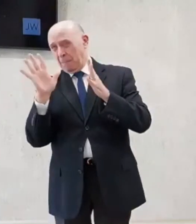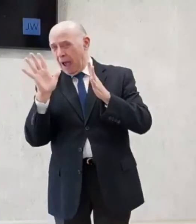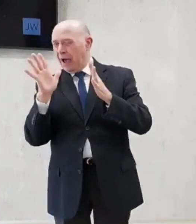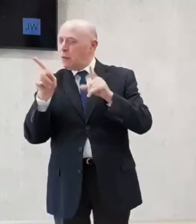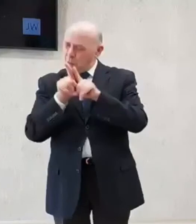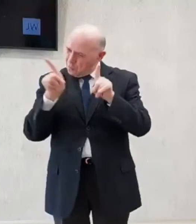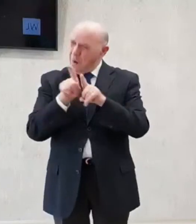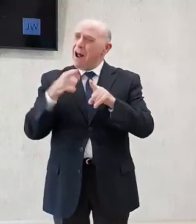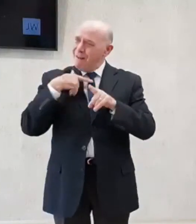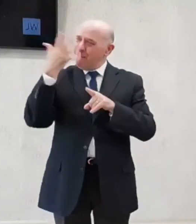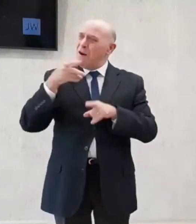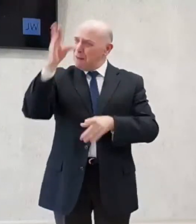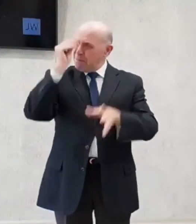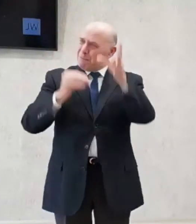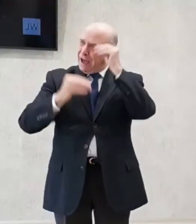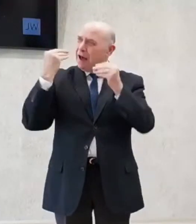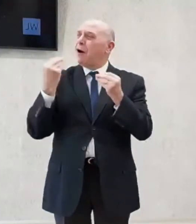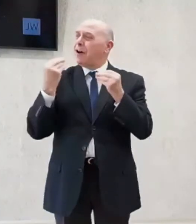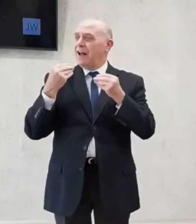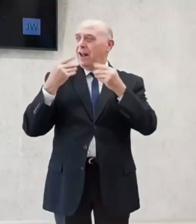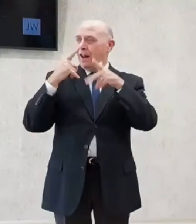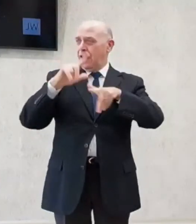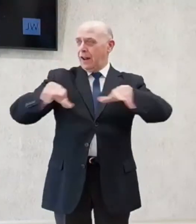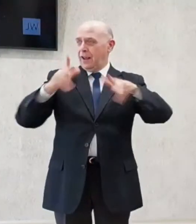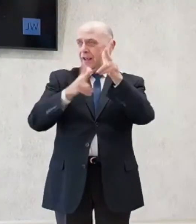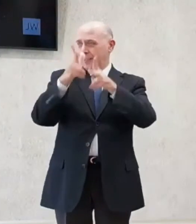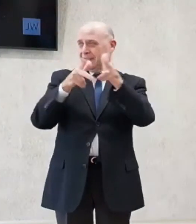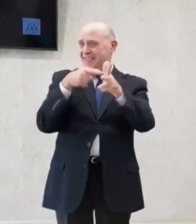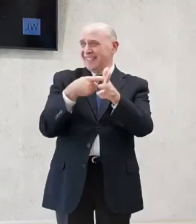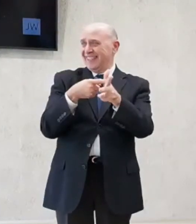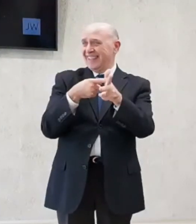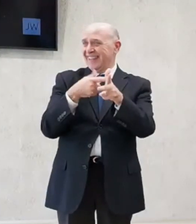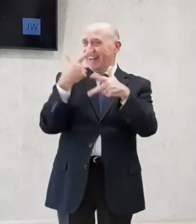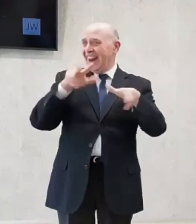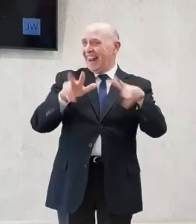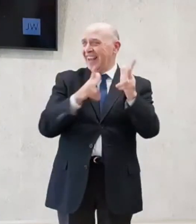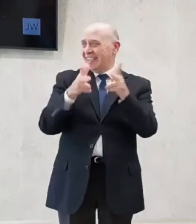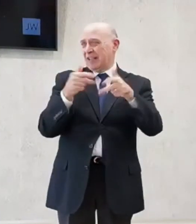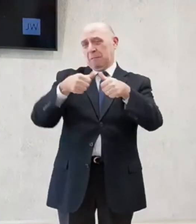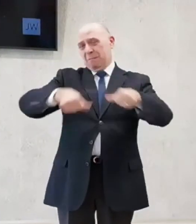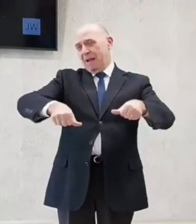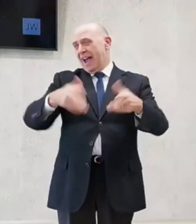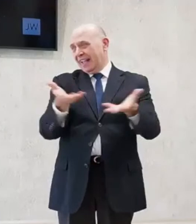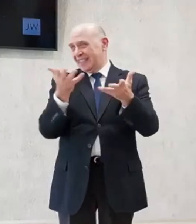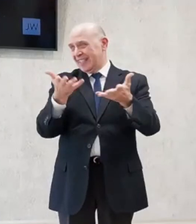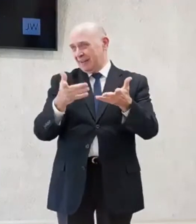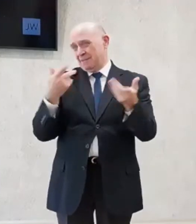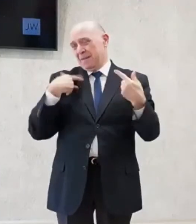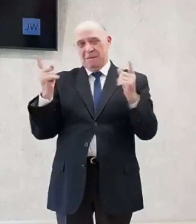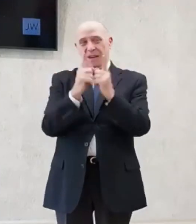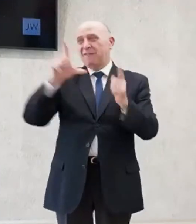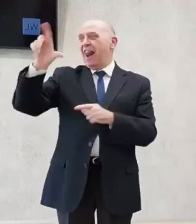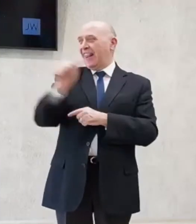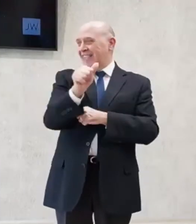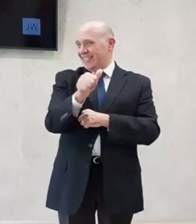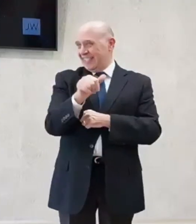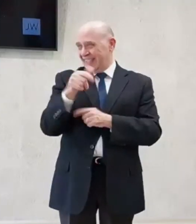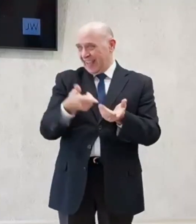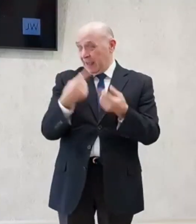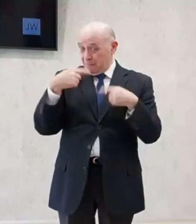le basi della lingua dei segni più comunemente conosciuta Lis anche per questo oggi viene tradotta